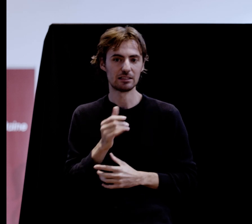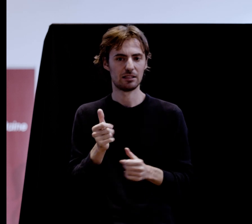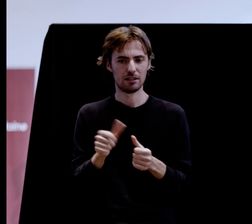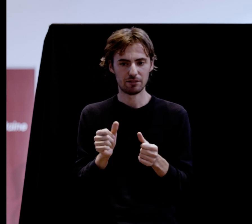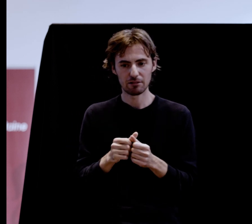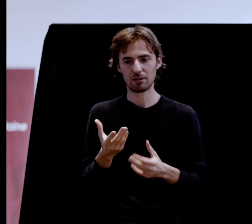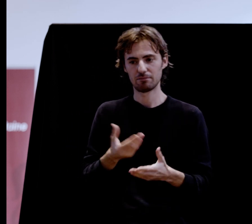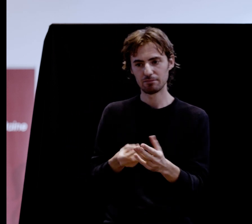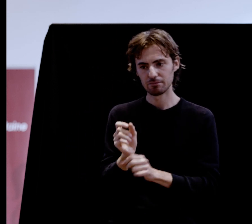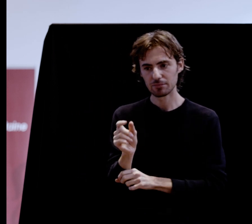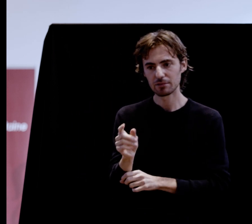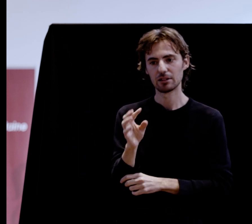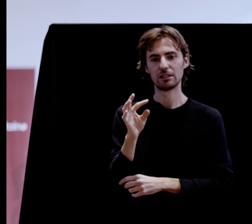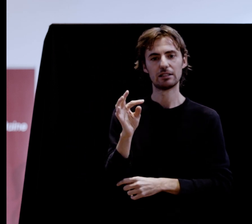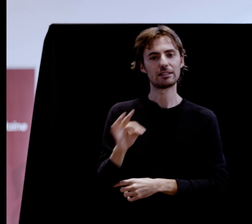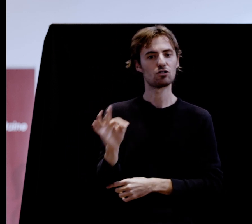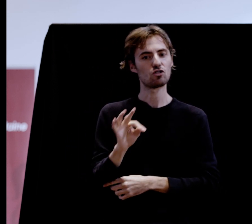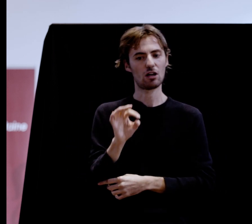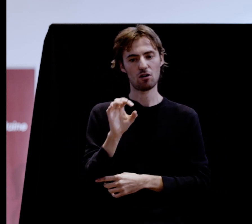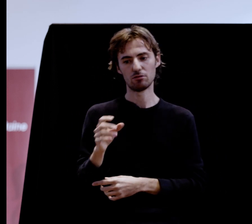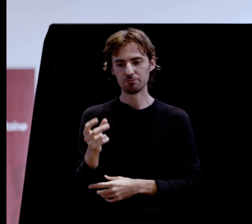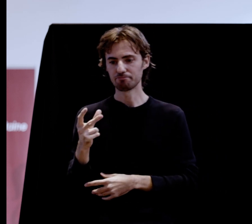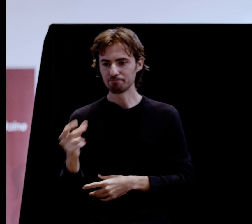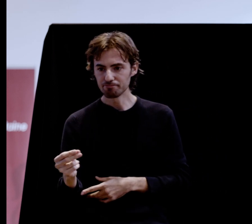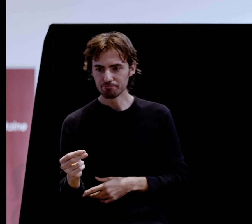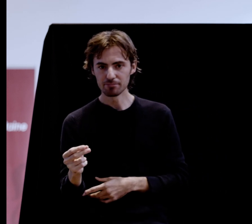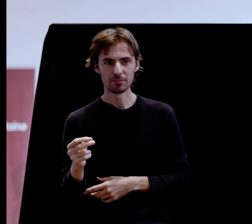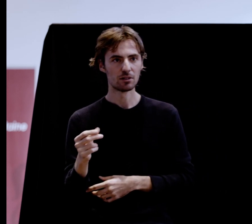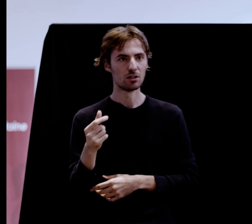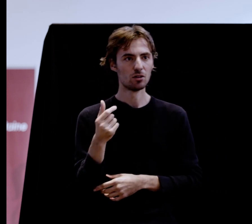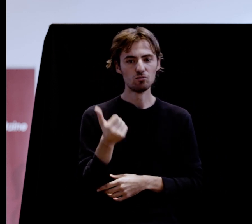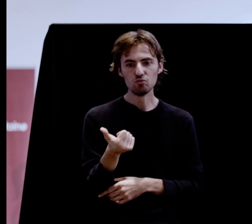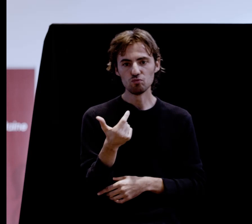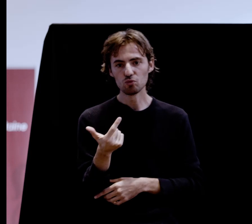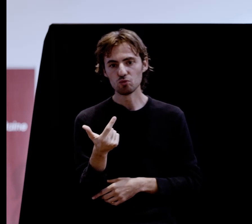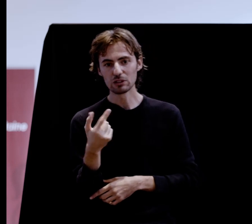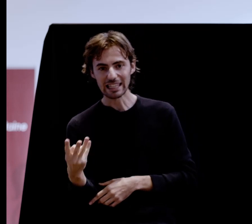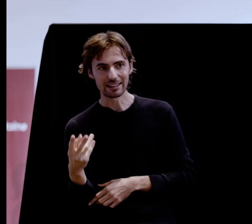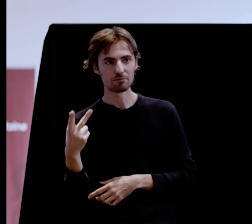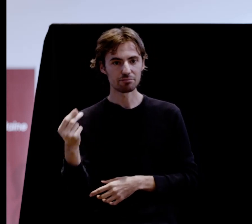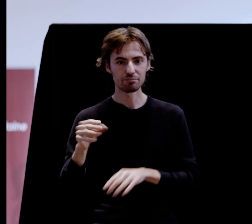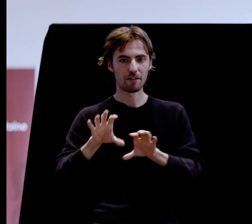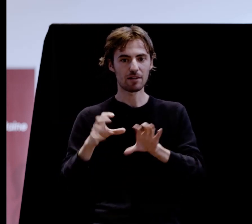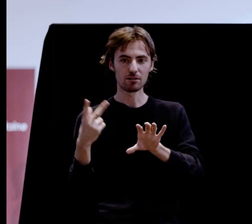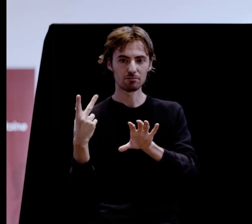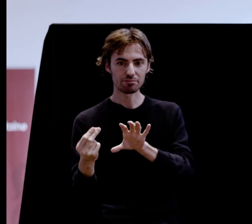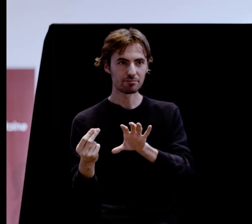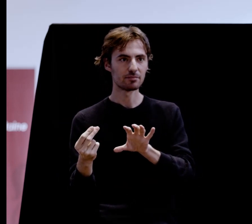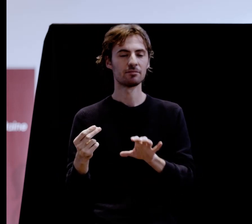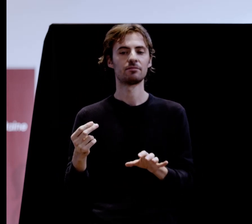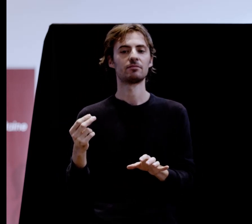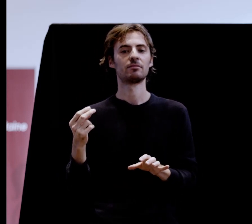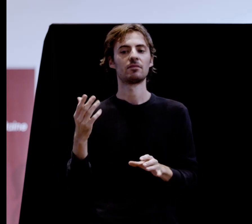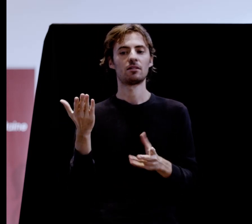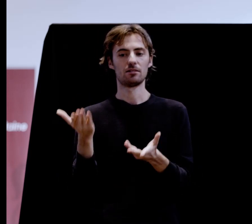par testostérone, par injection de testostérone, 2 ou 4 injections dans la fesse. Et ce